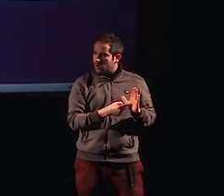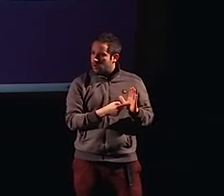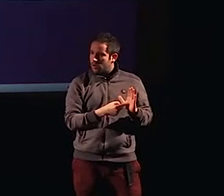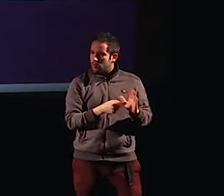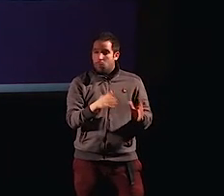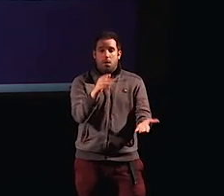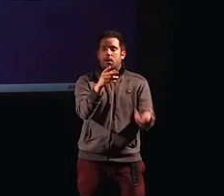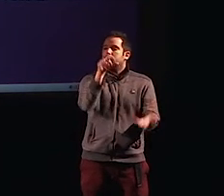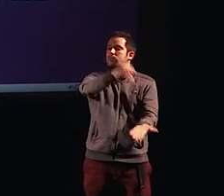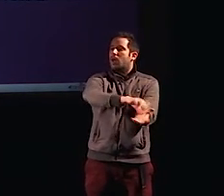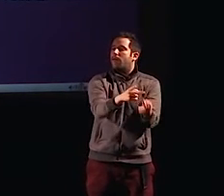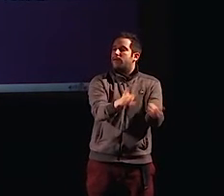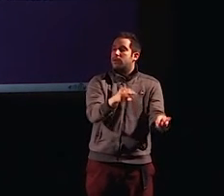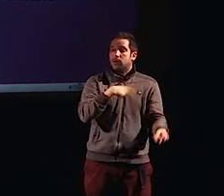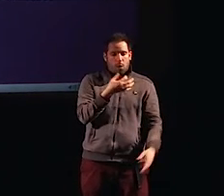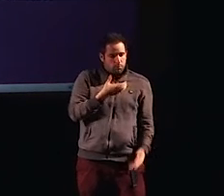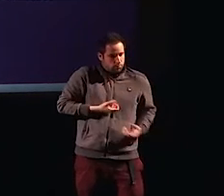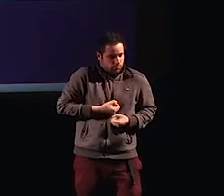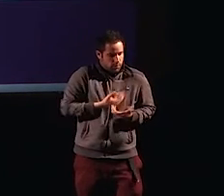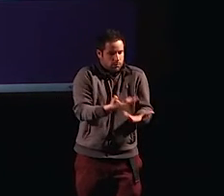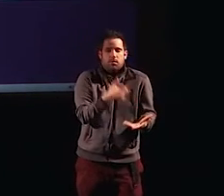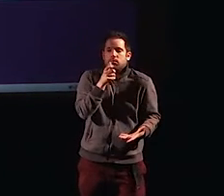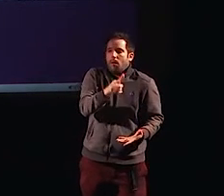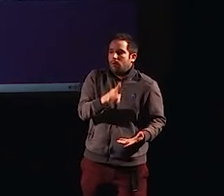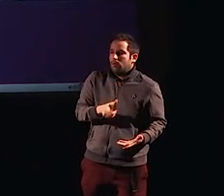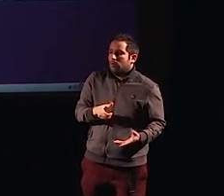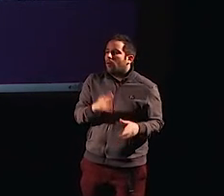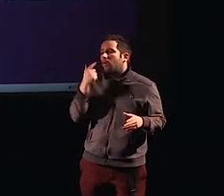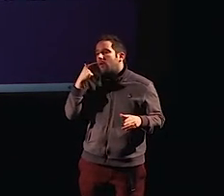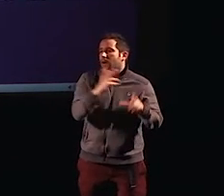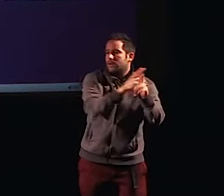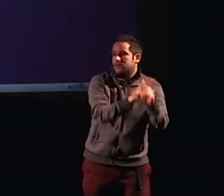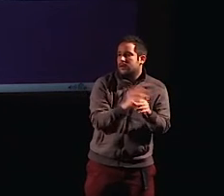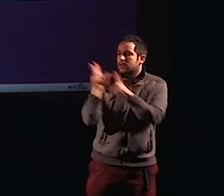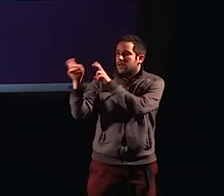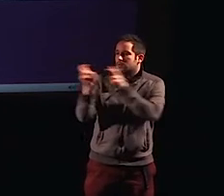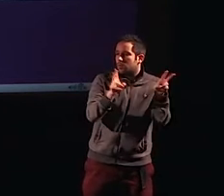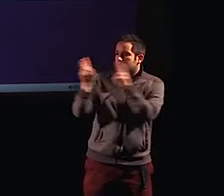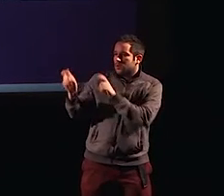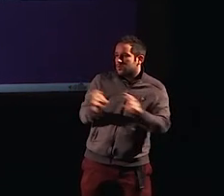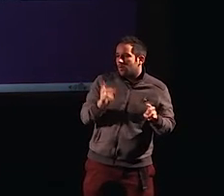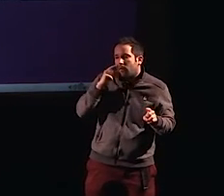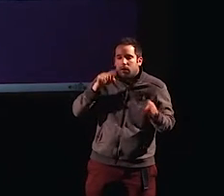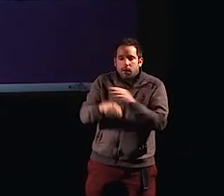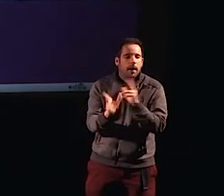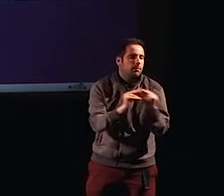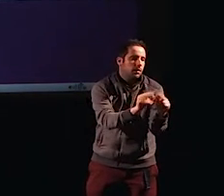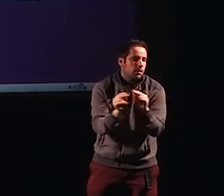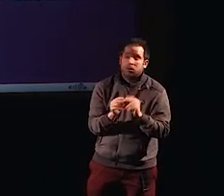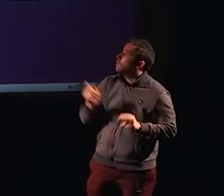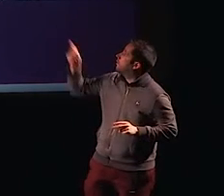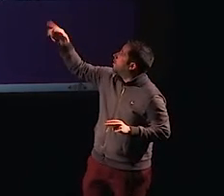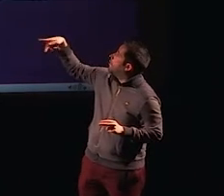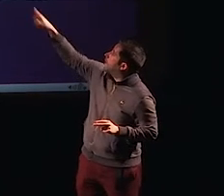dans la cité. Alors, je vous ai mis les citations au fur et à mesure, on va détricoter un peu ça. La